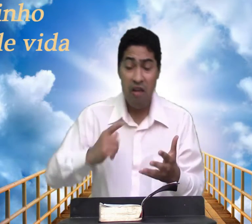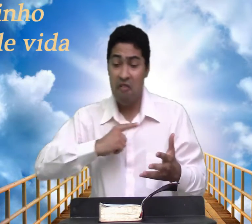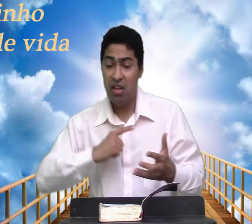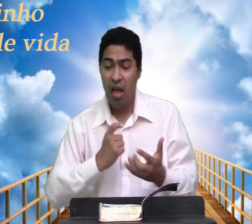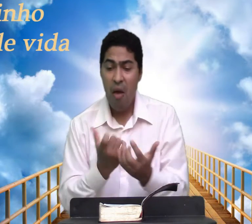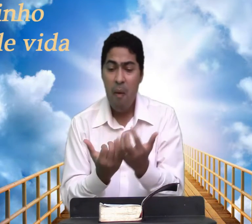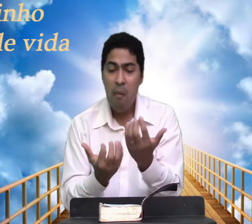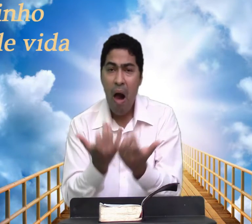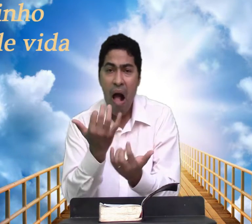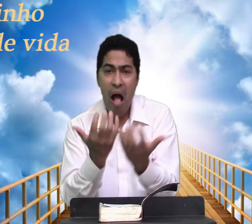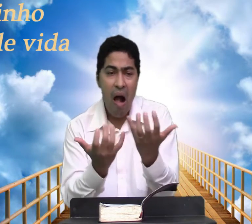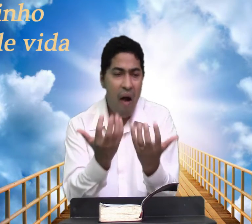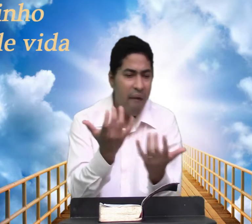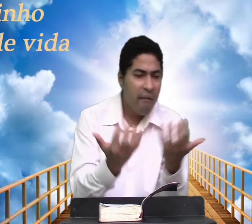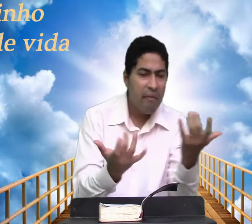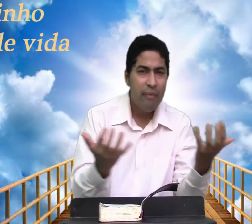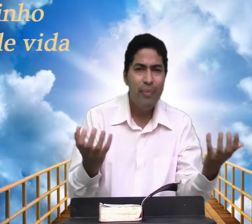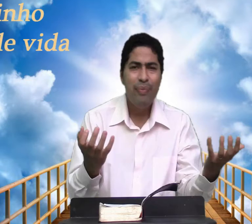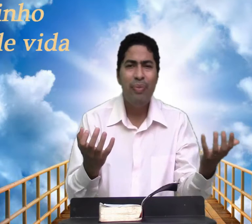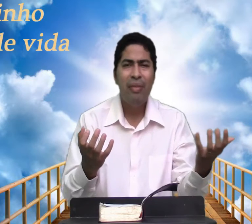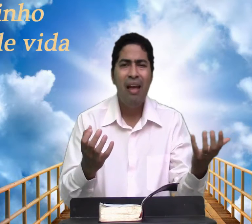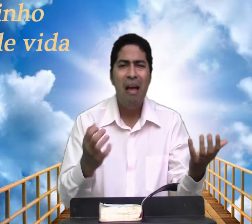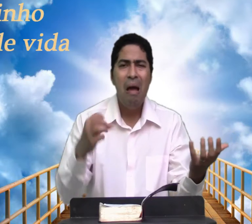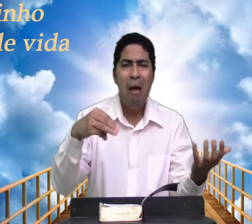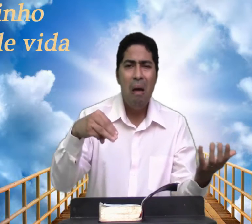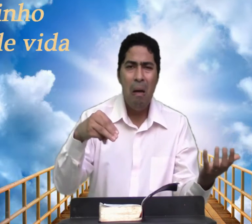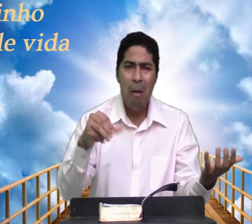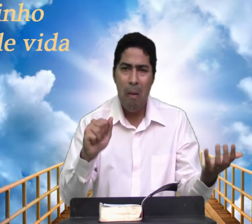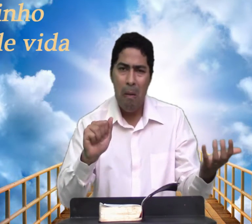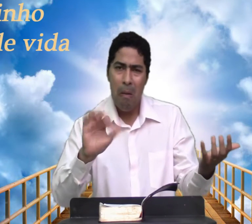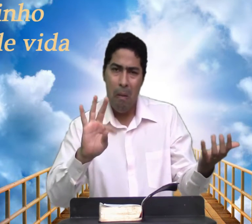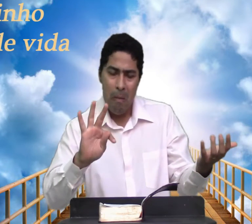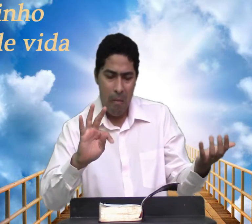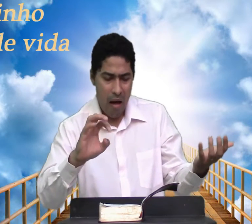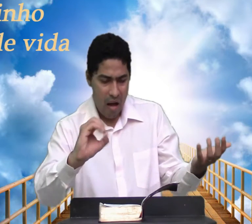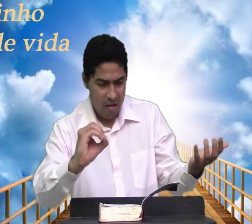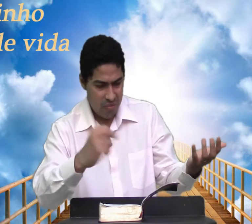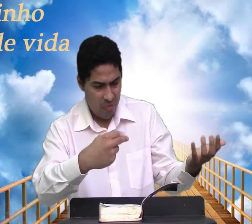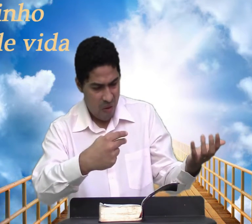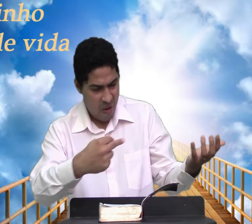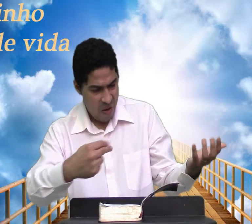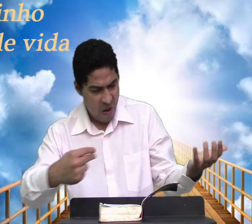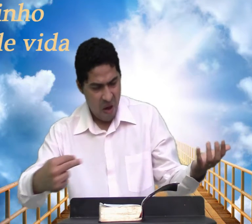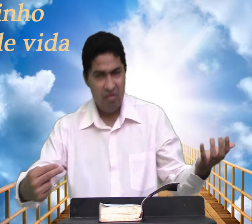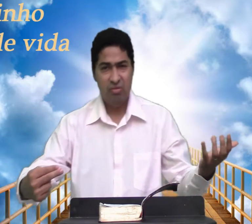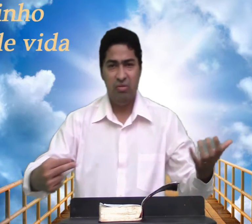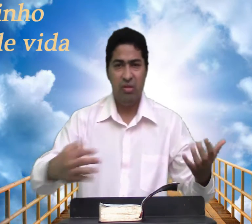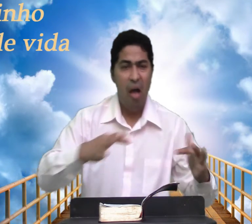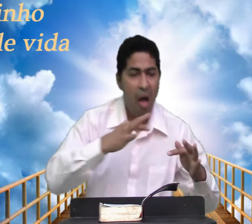Ervas daninhas iriam aparecer e ele também,